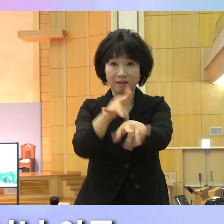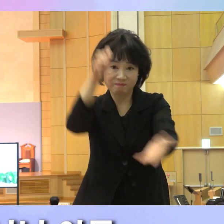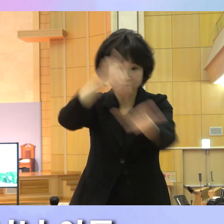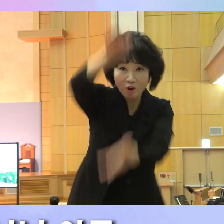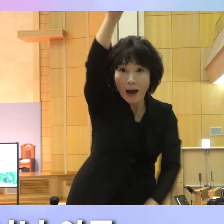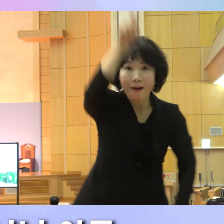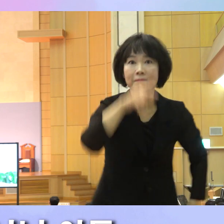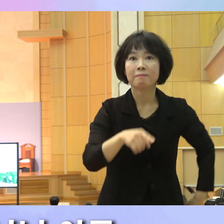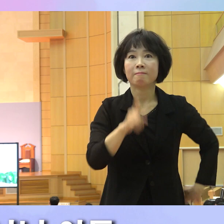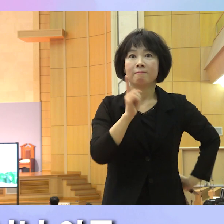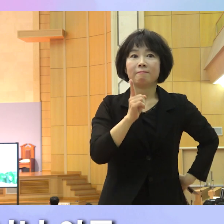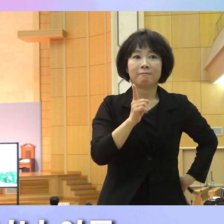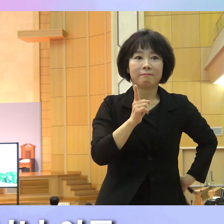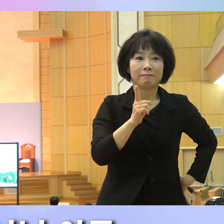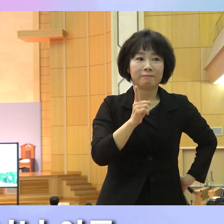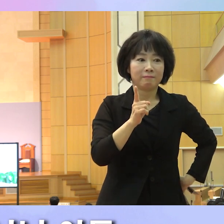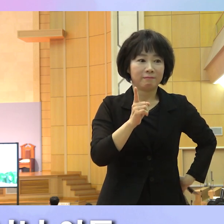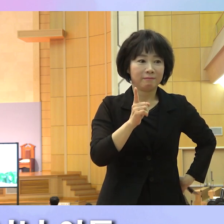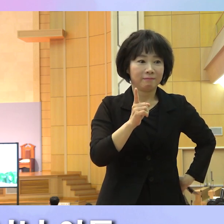마귀가